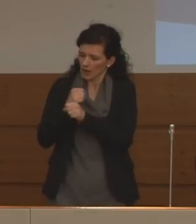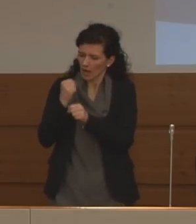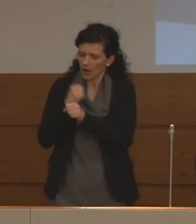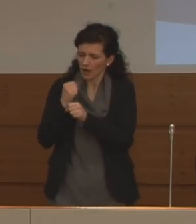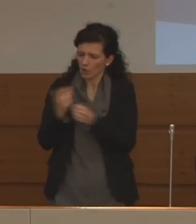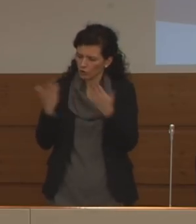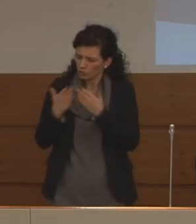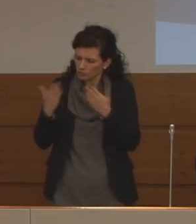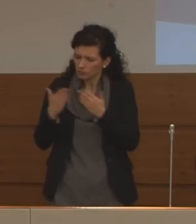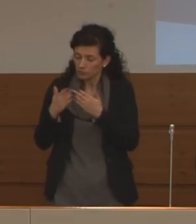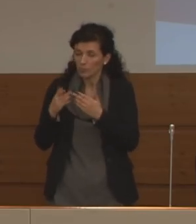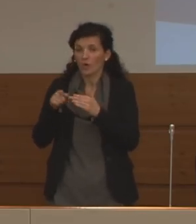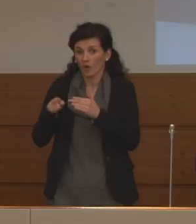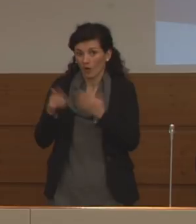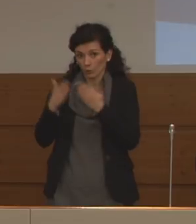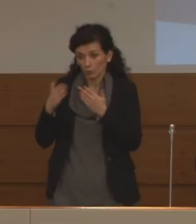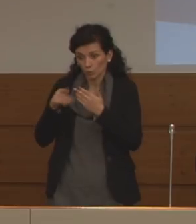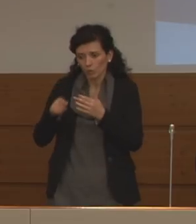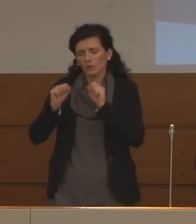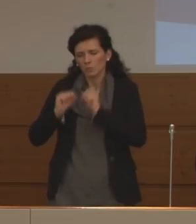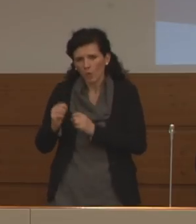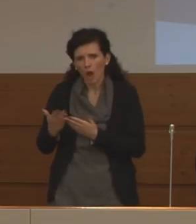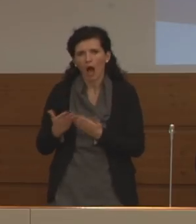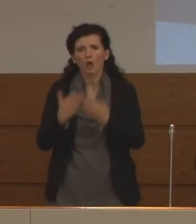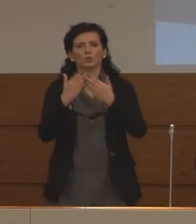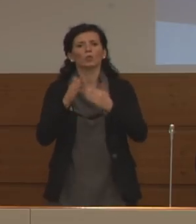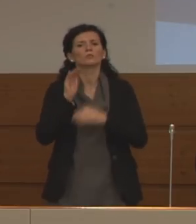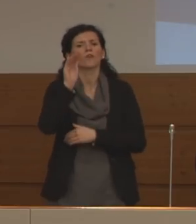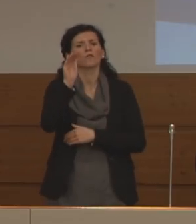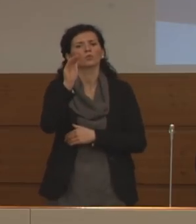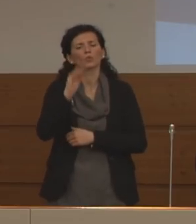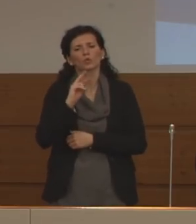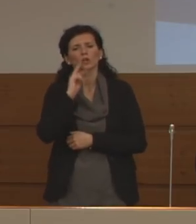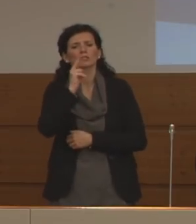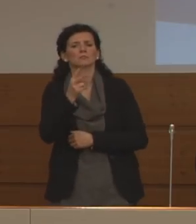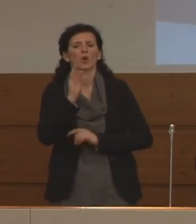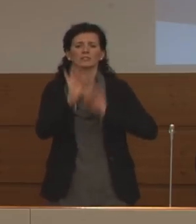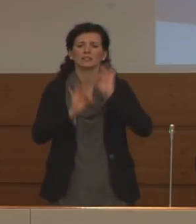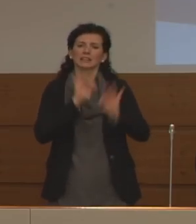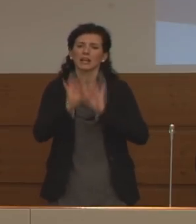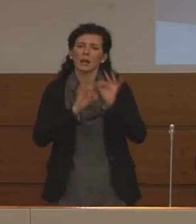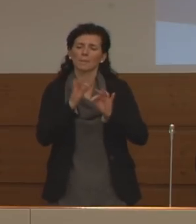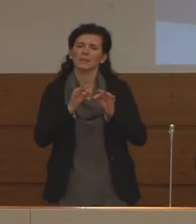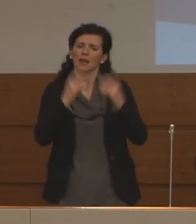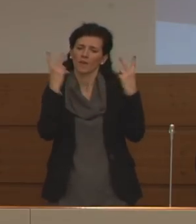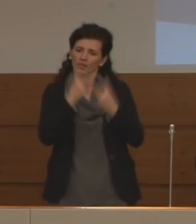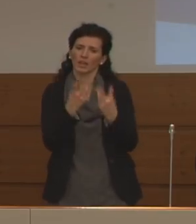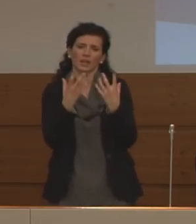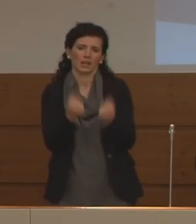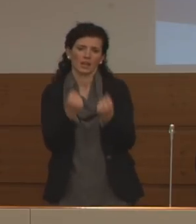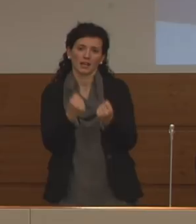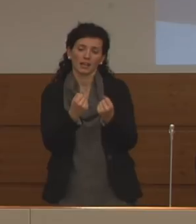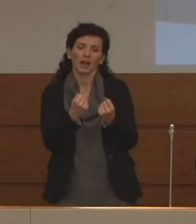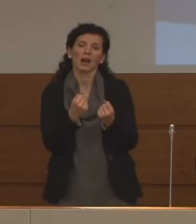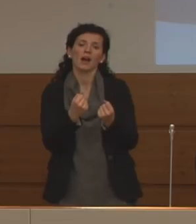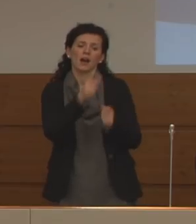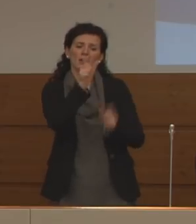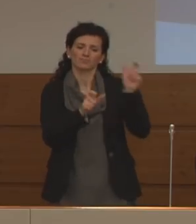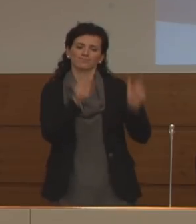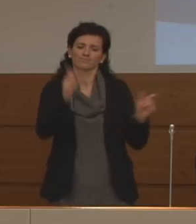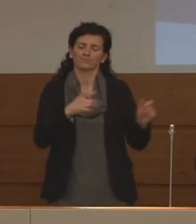aiutare in futuro a dare una risposta terapeutica efficace anche i soggetti più anziani